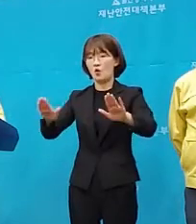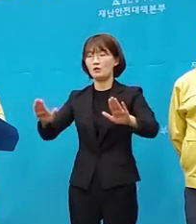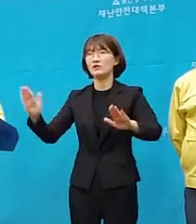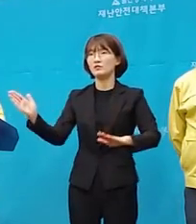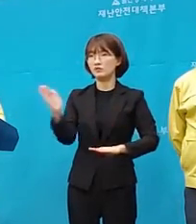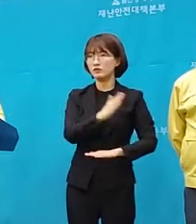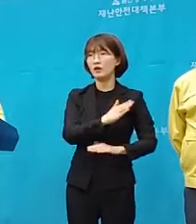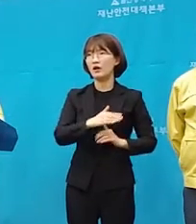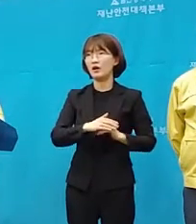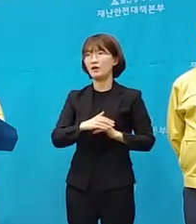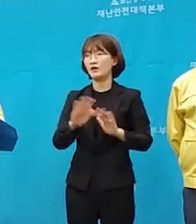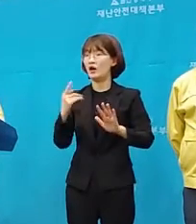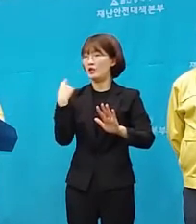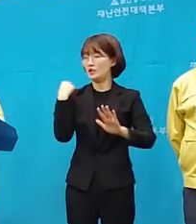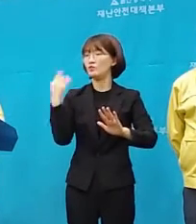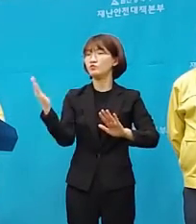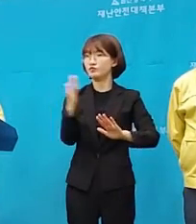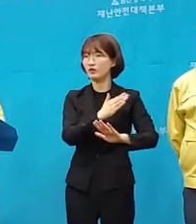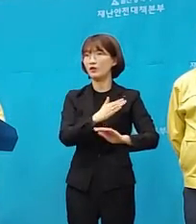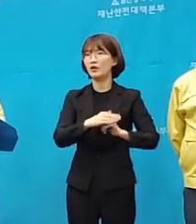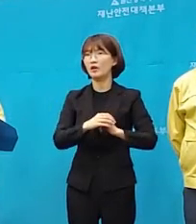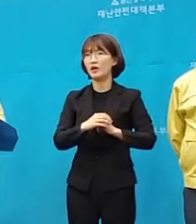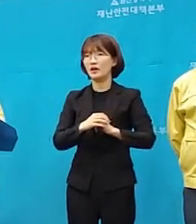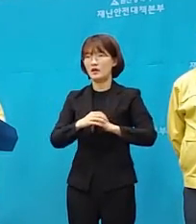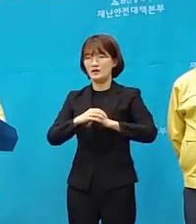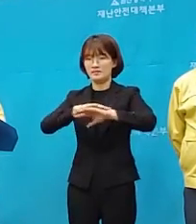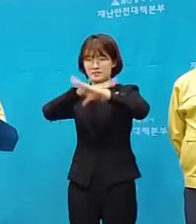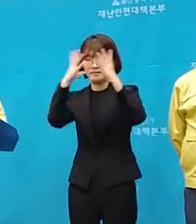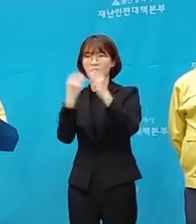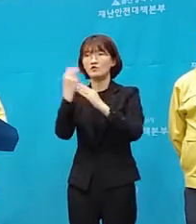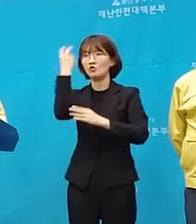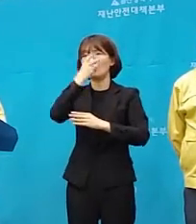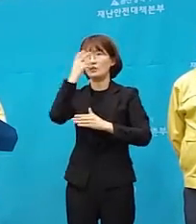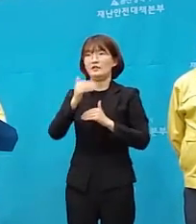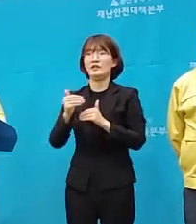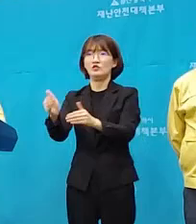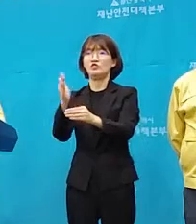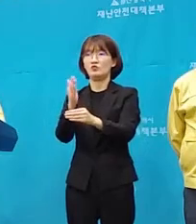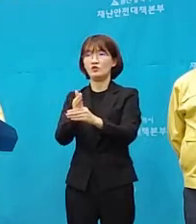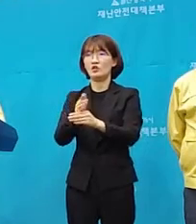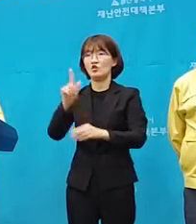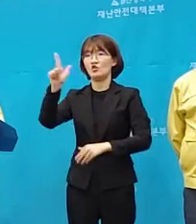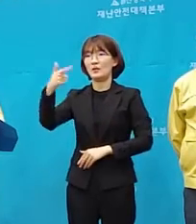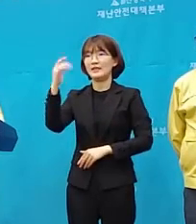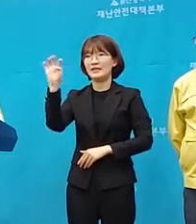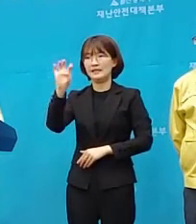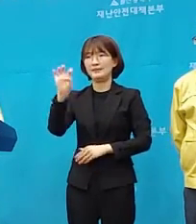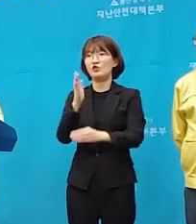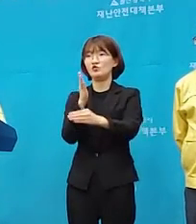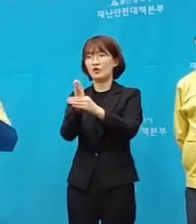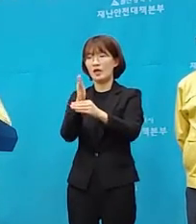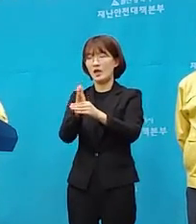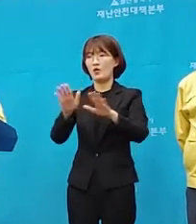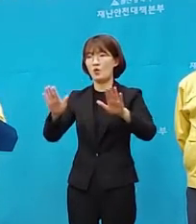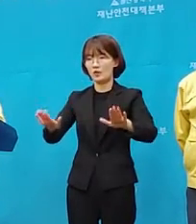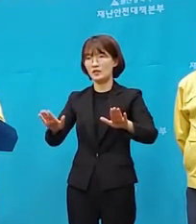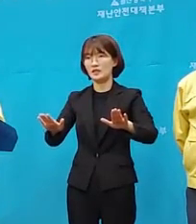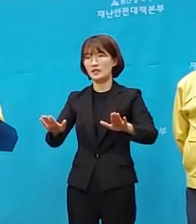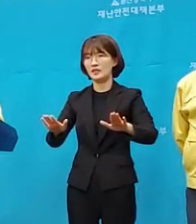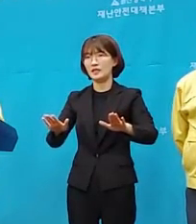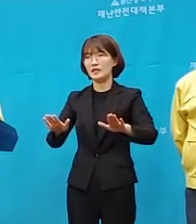오늘부터 어제부터 해가지고 저희 그 일제 조사에 들어갔습니다. 들어갔는데 640개 중에서 지금 오늘 이제